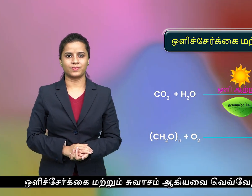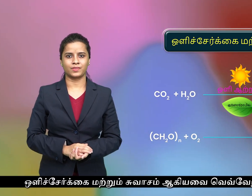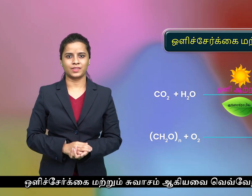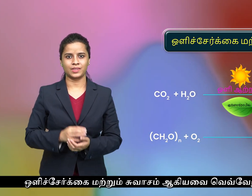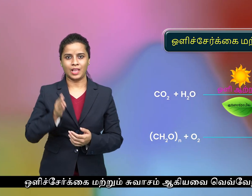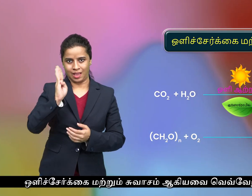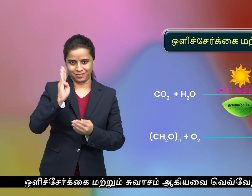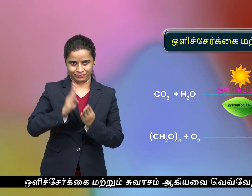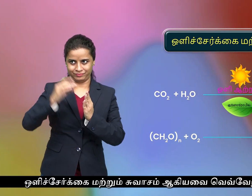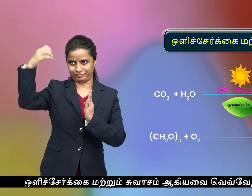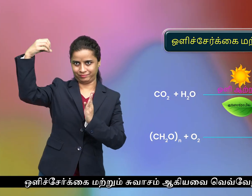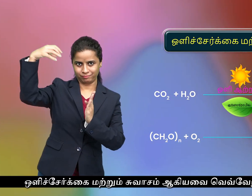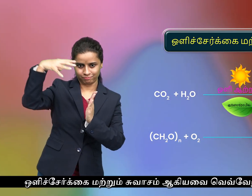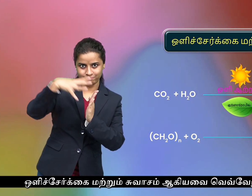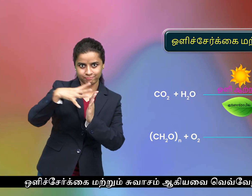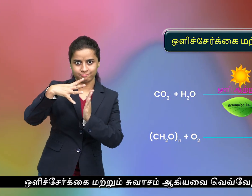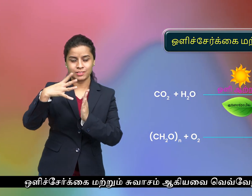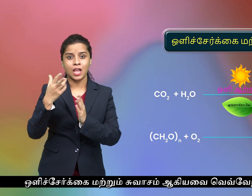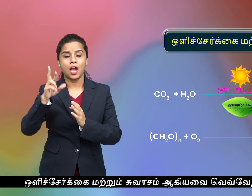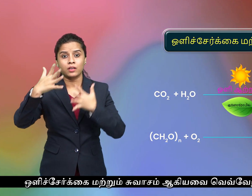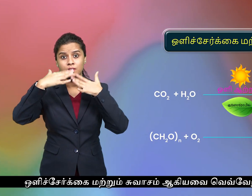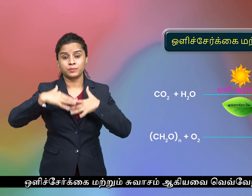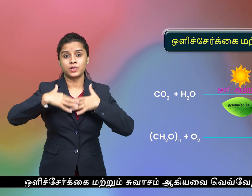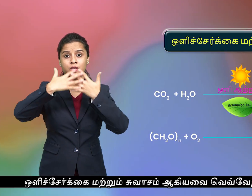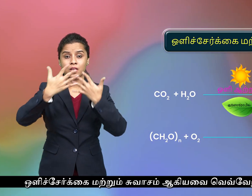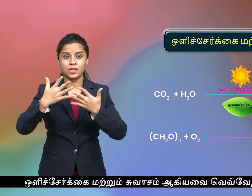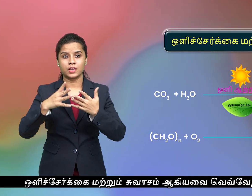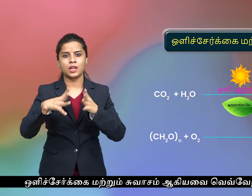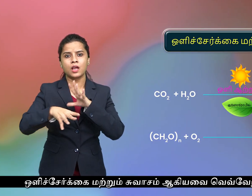ஒளிச்சேர்க்கை மற்றும் சுவாசம் ஆகியவை வெவ்வேறு உயிர் வேதியியல்